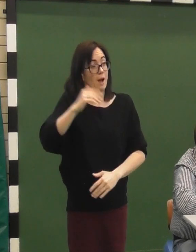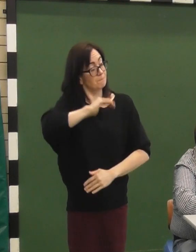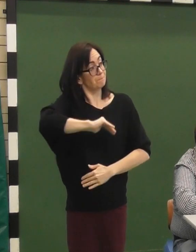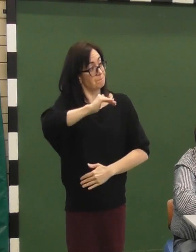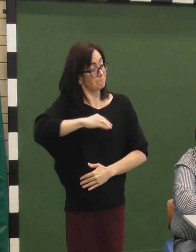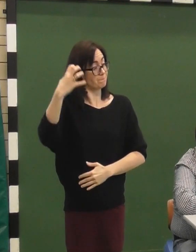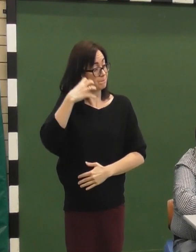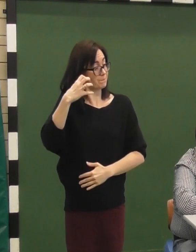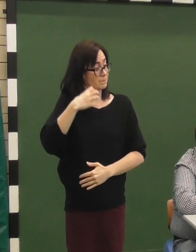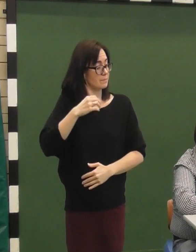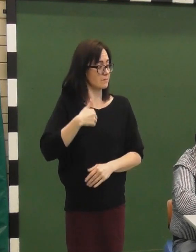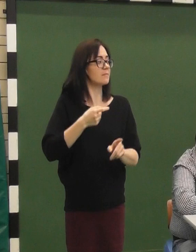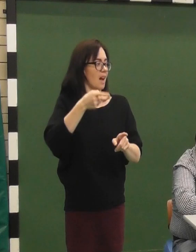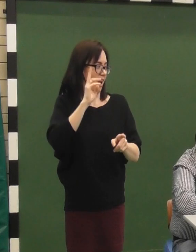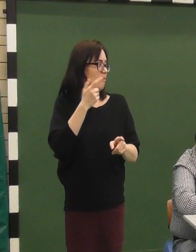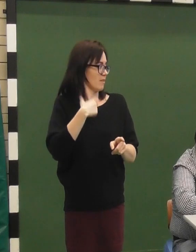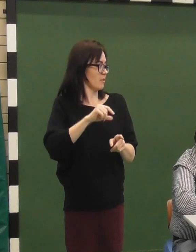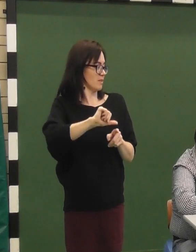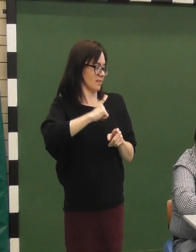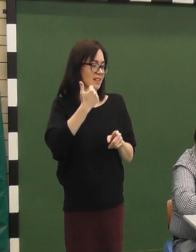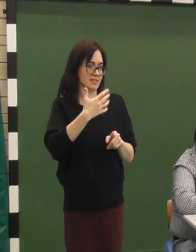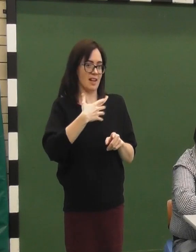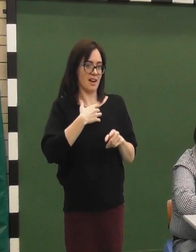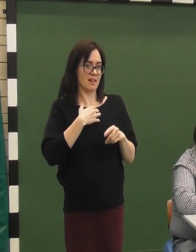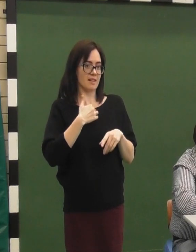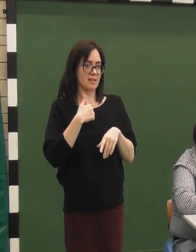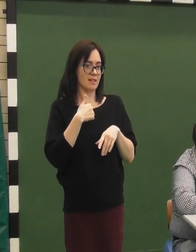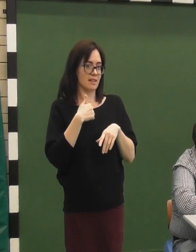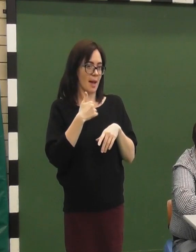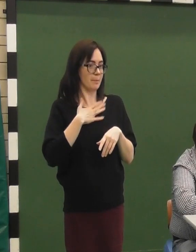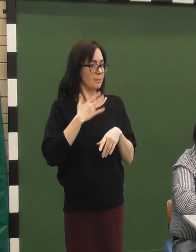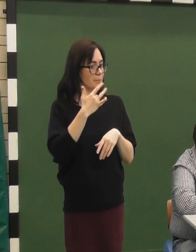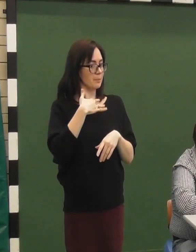akkor bevittek engem is a